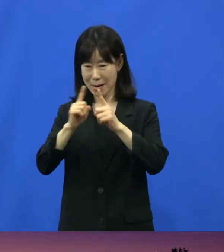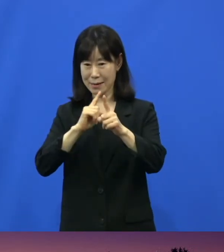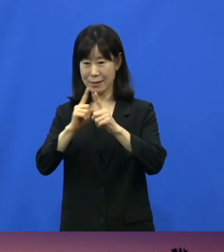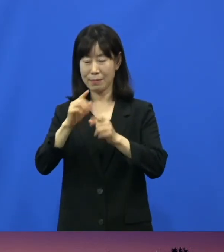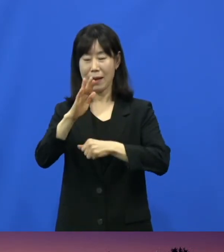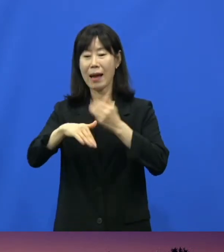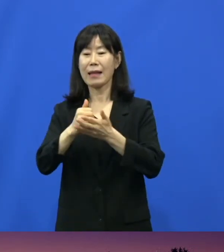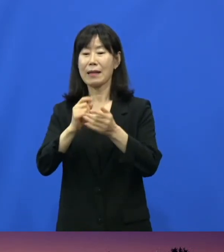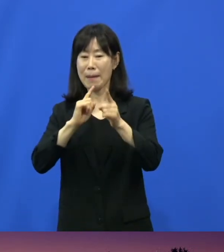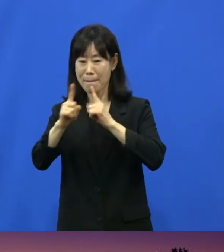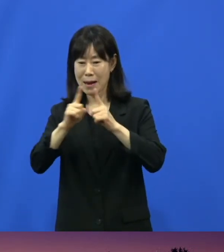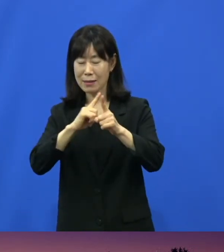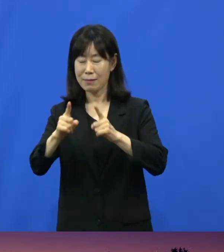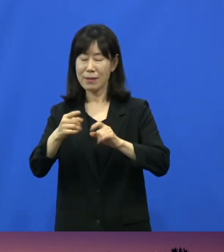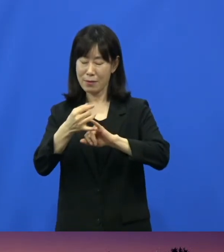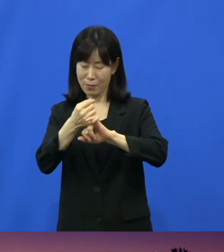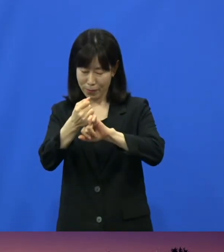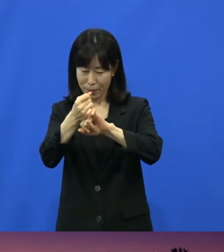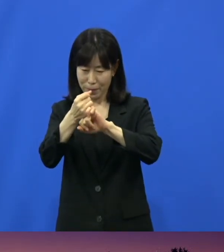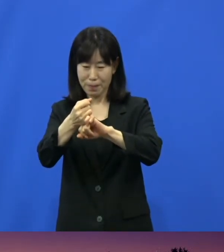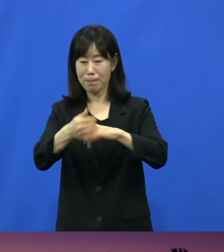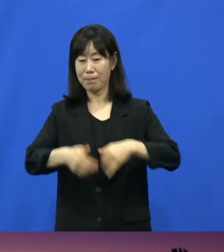말씀이 아니면 안 되니까.